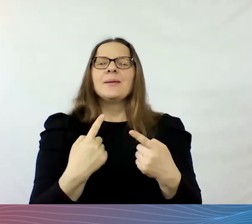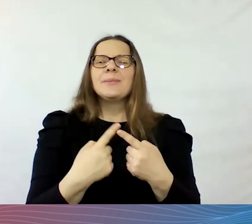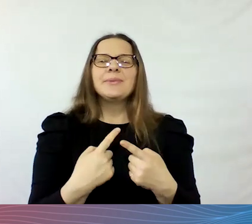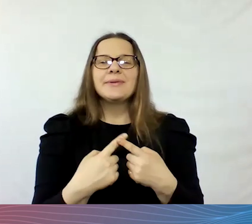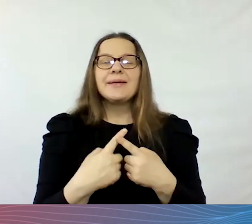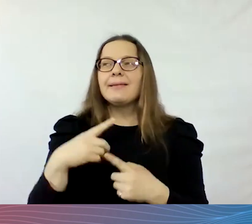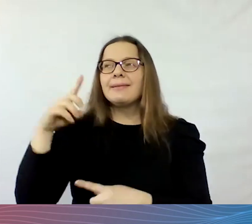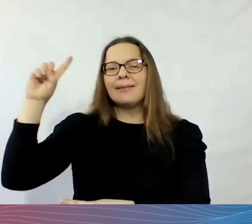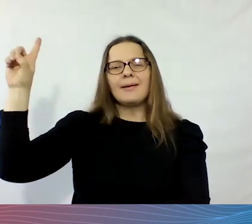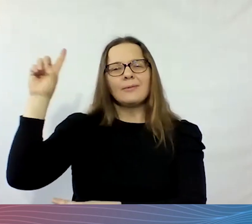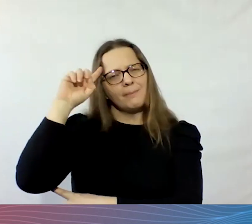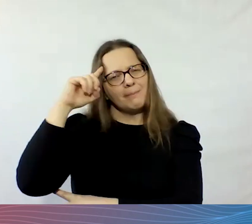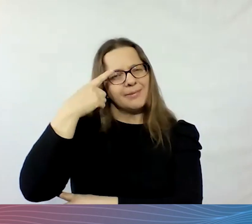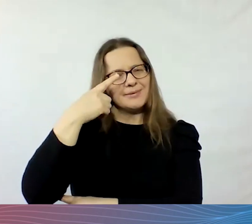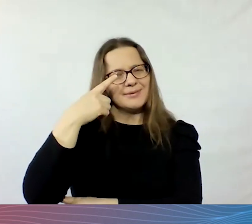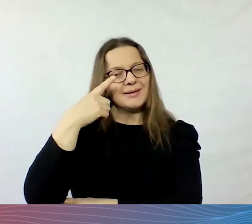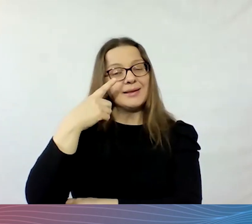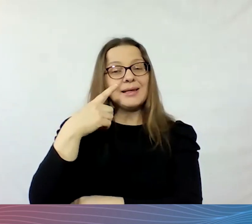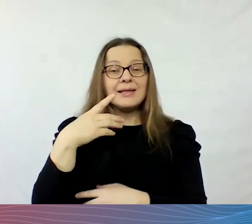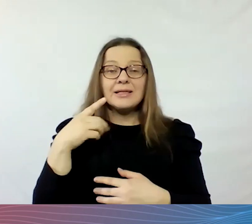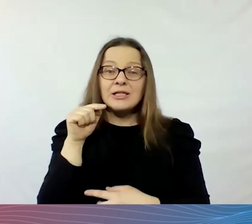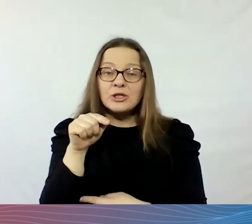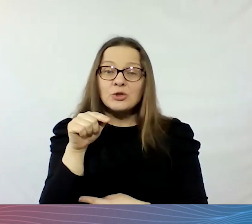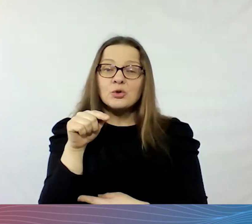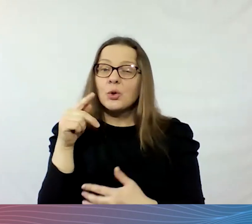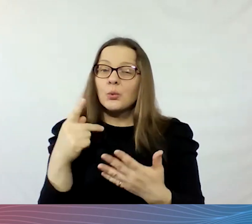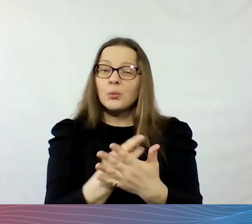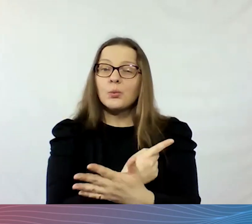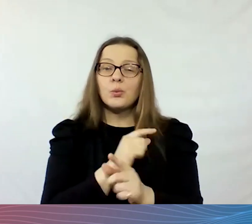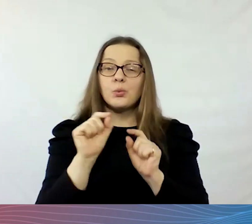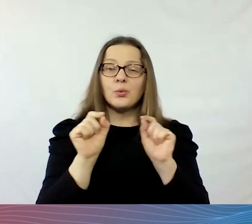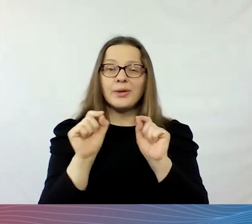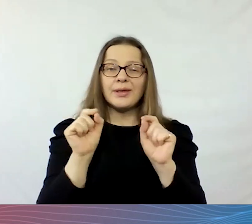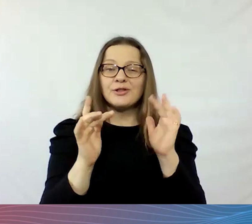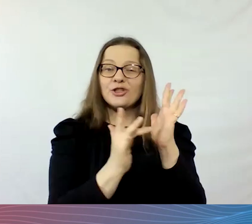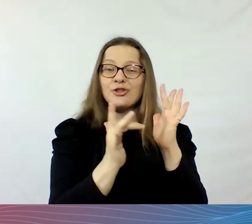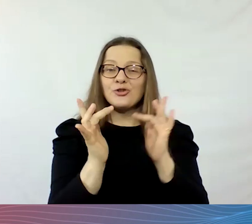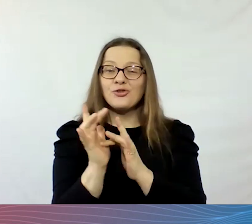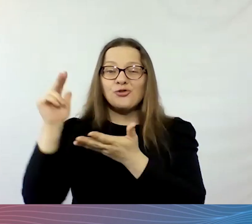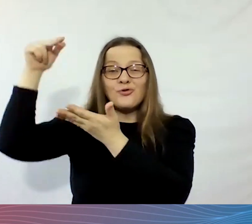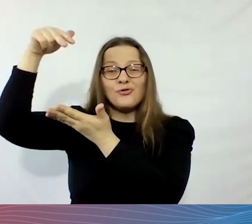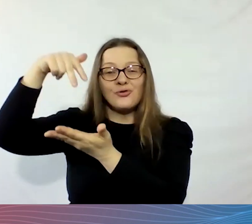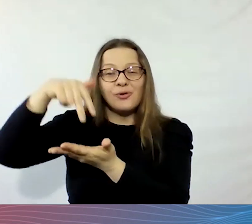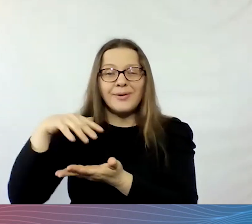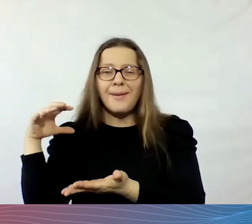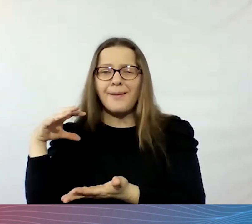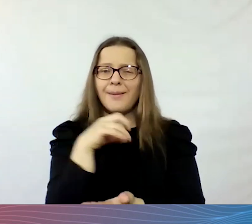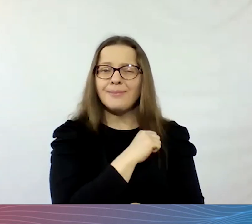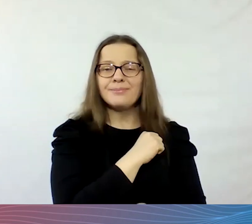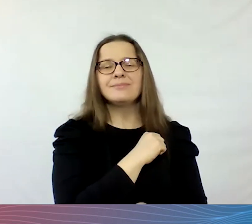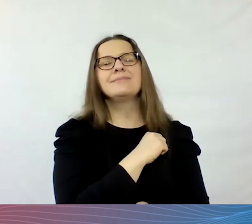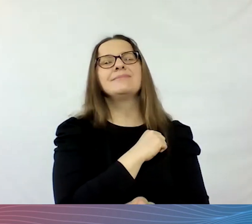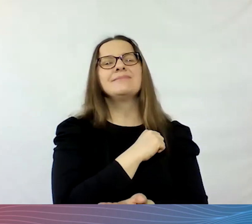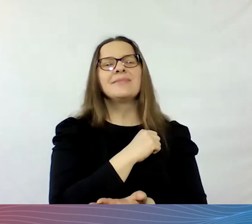Ah, Senhor Jesus. E hoje nós estamos praticando a imersão na